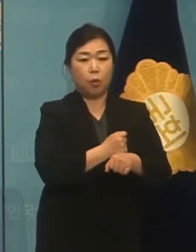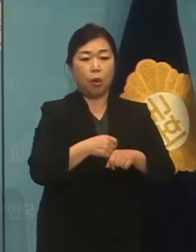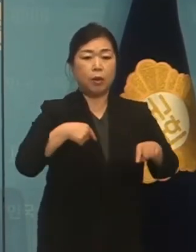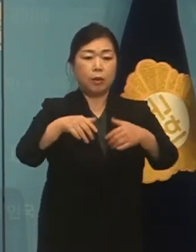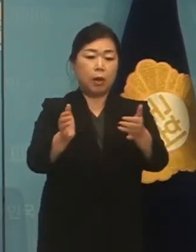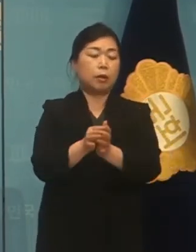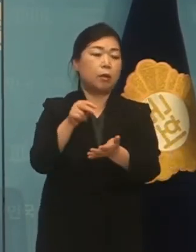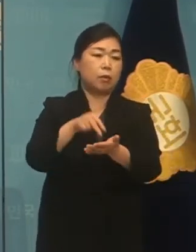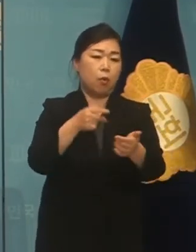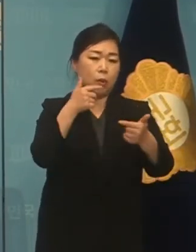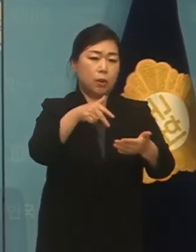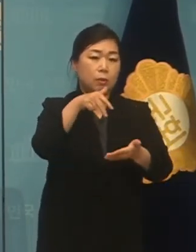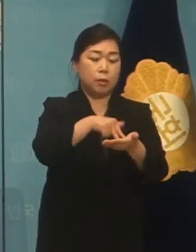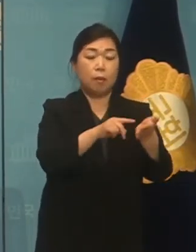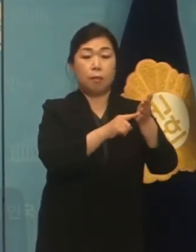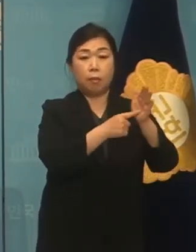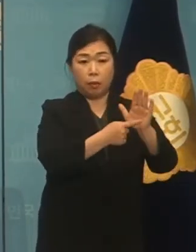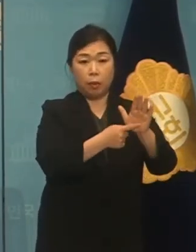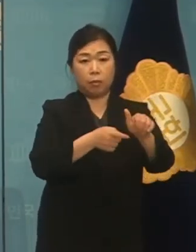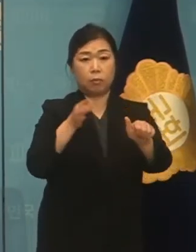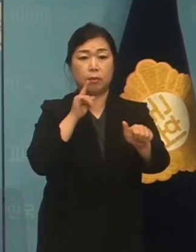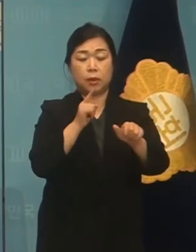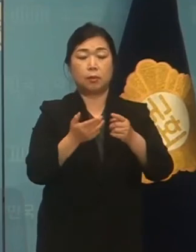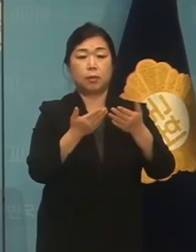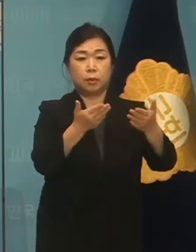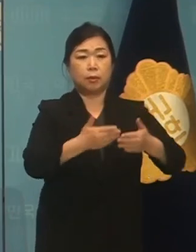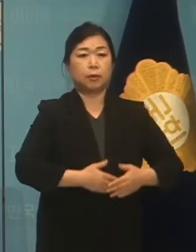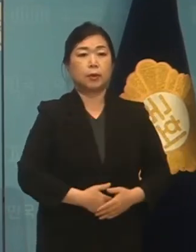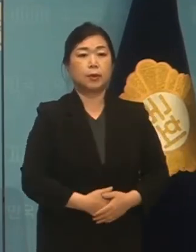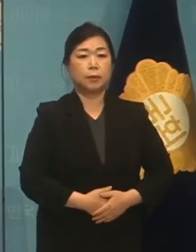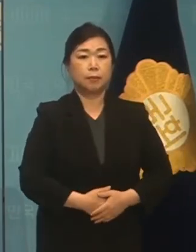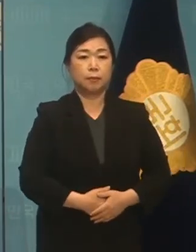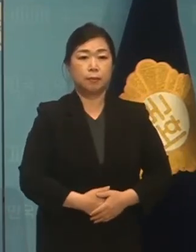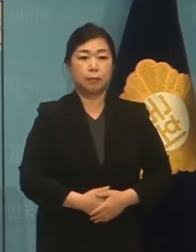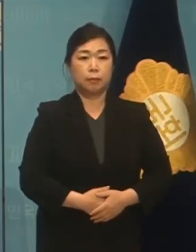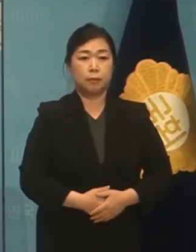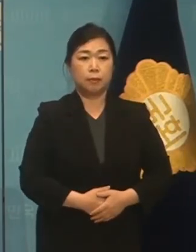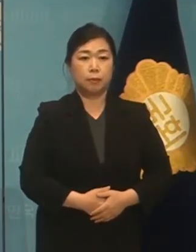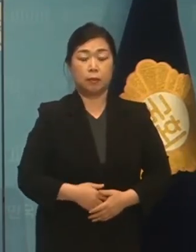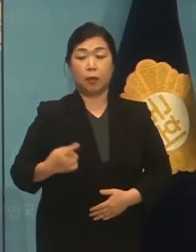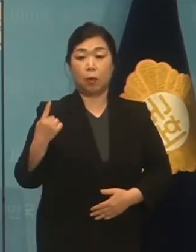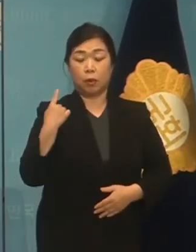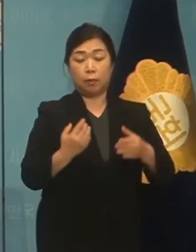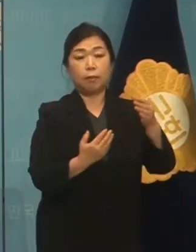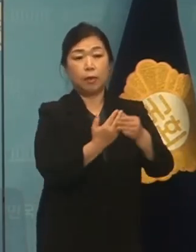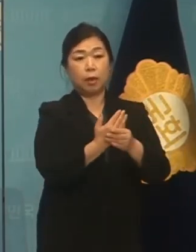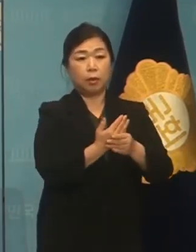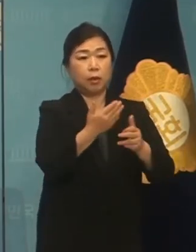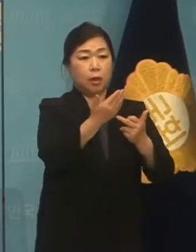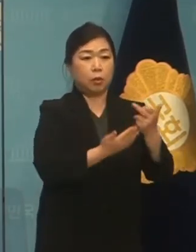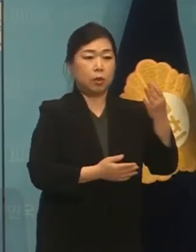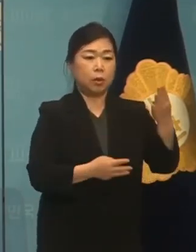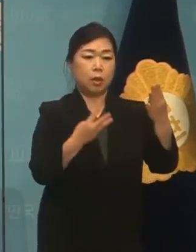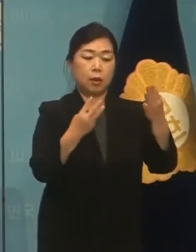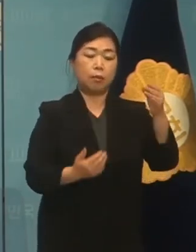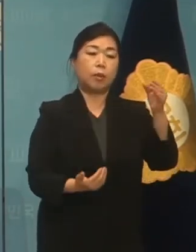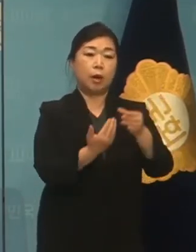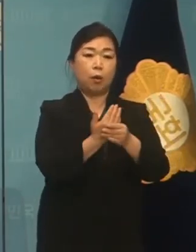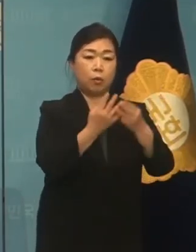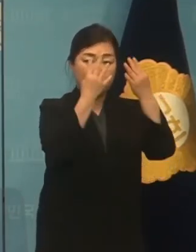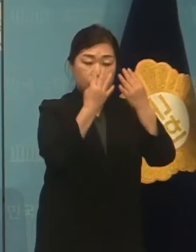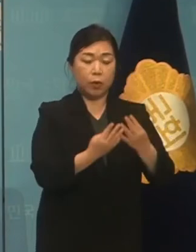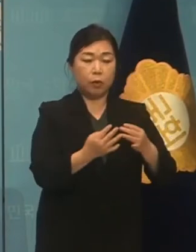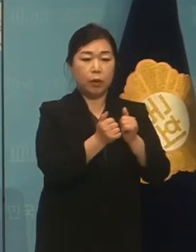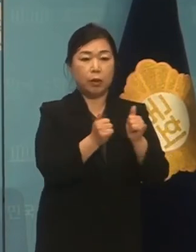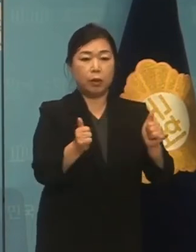차원의 분명한 입장을 밝힐 것을 강하게 촉구합니다. 네, 어제 있었던 제주 4.3 사건 수형인 무죄